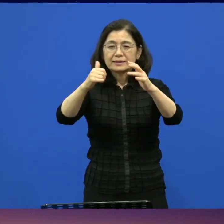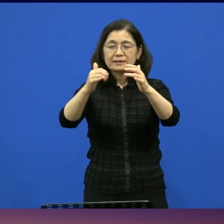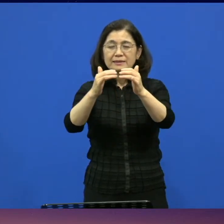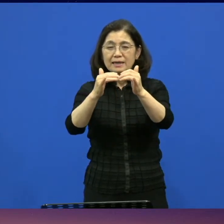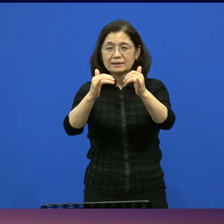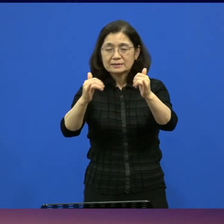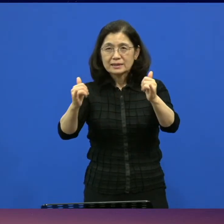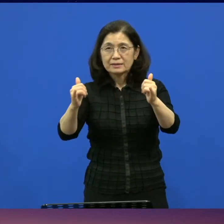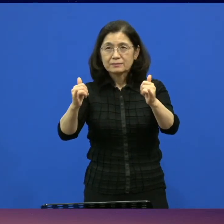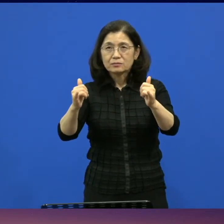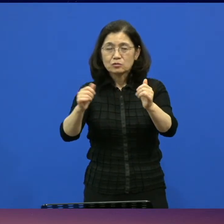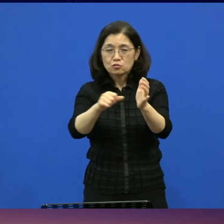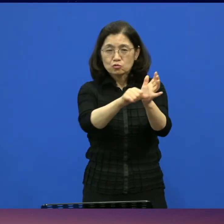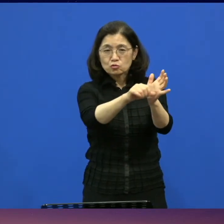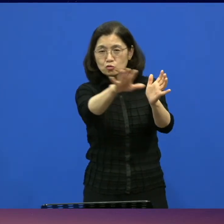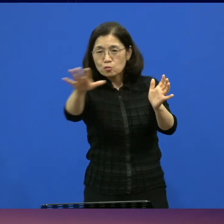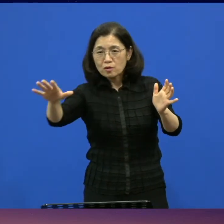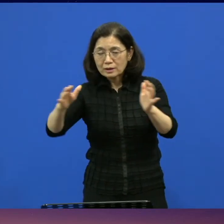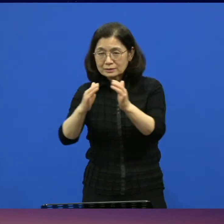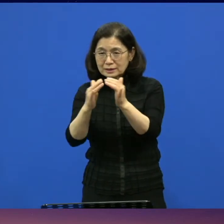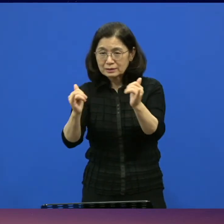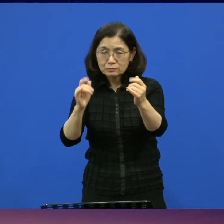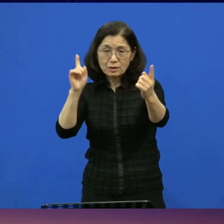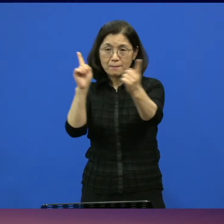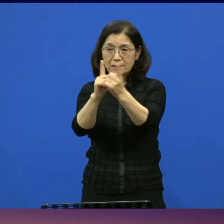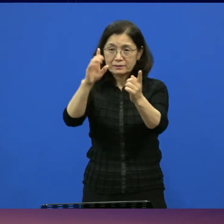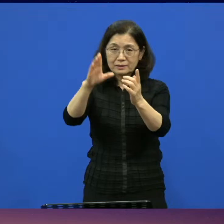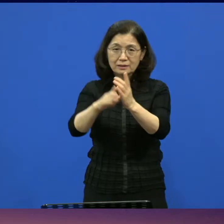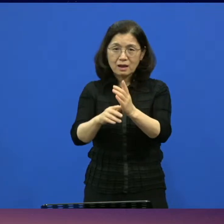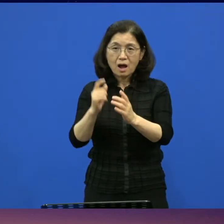유명한 사람을 만나면 영광입니다.